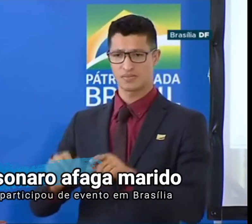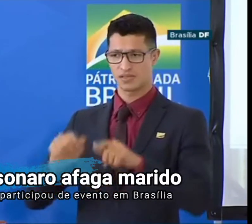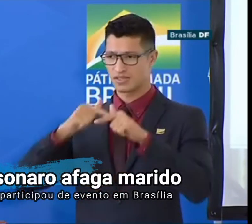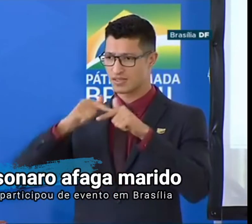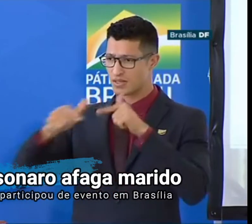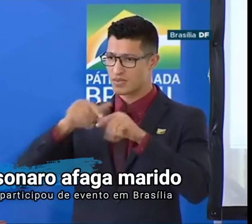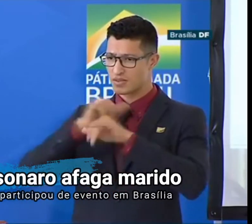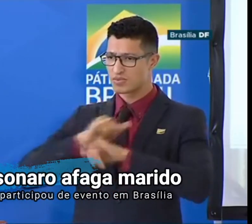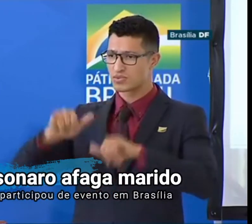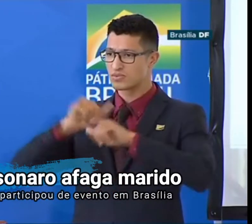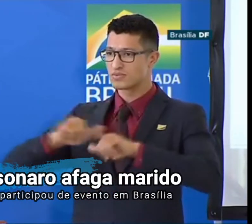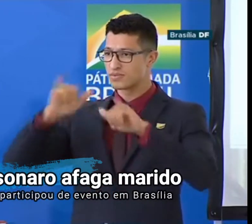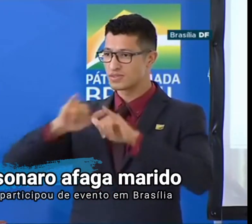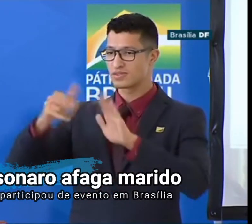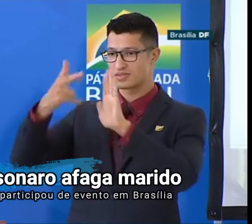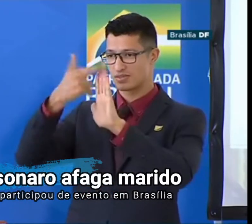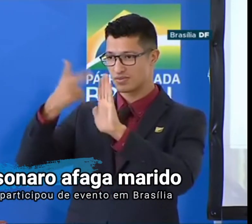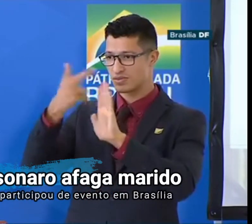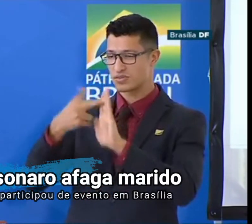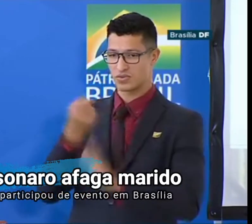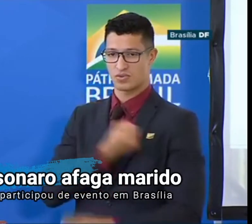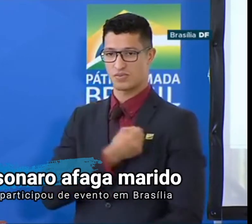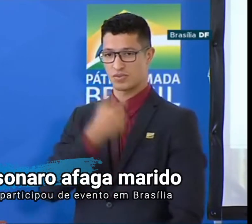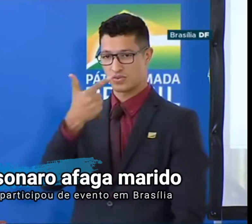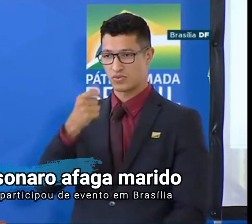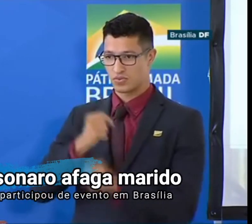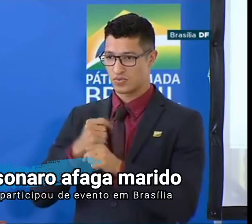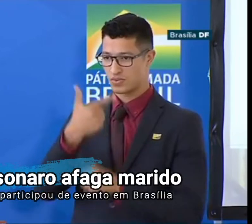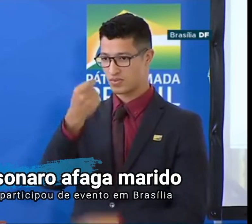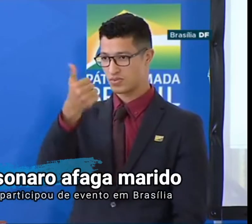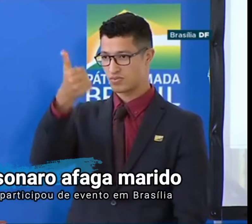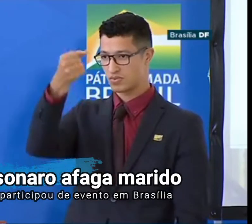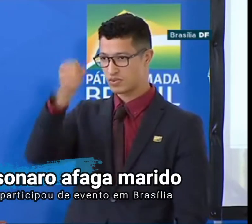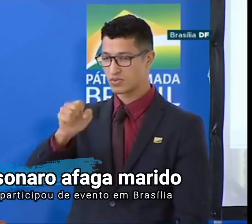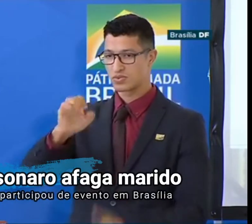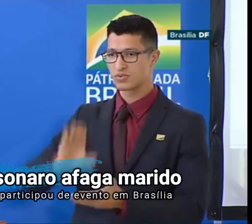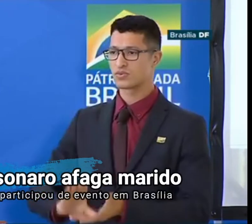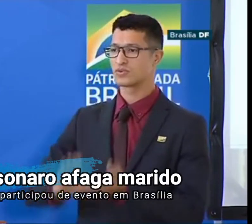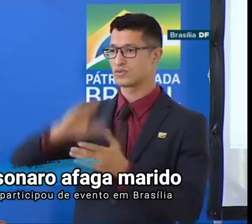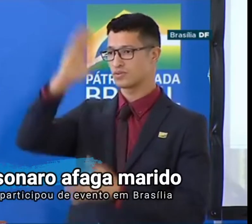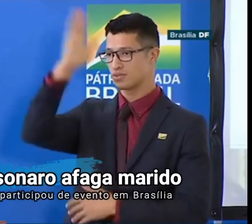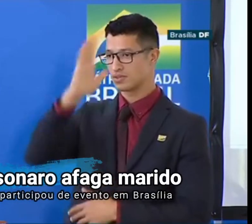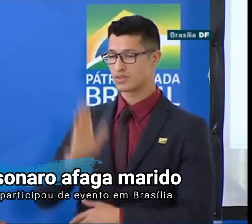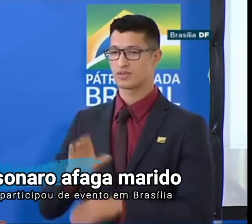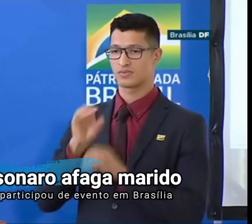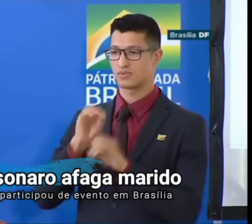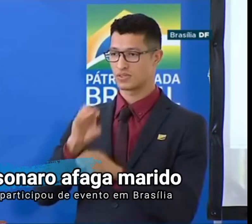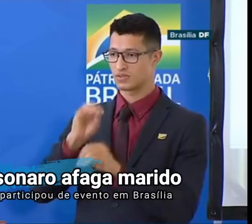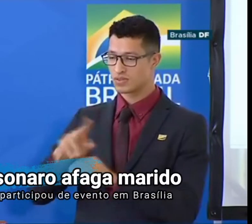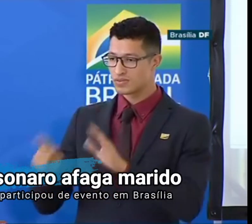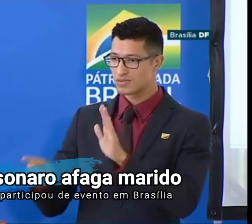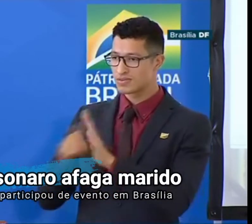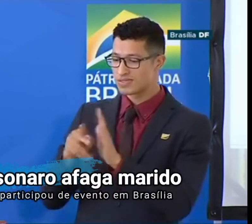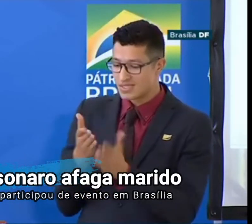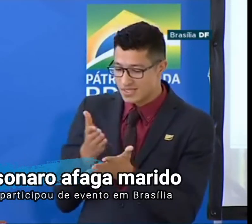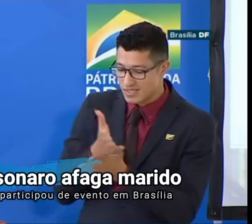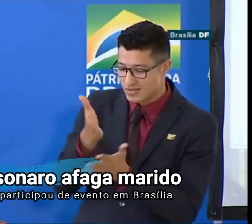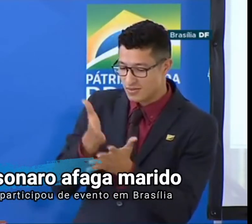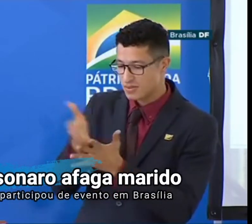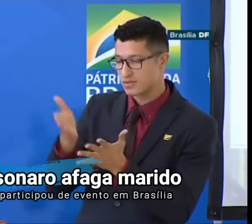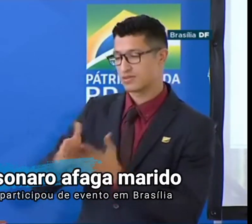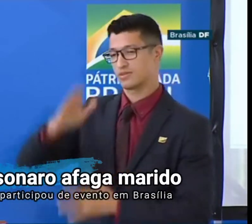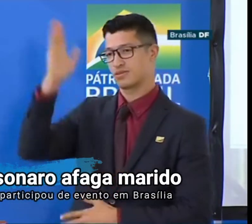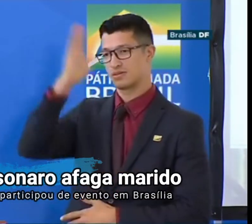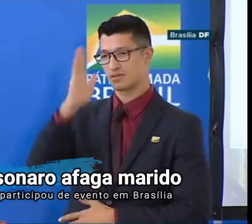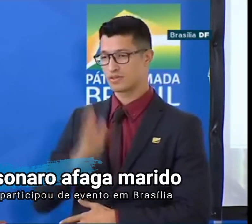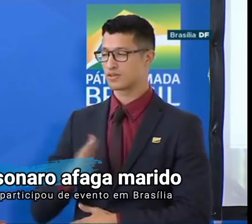e promoção da Resolução 2 de 2018 do Conselho Nacional da Educação, que estabelece diretrizes